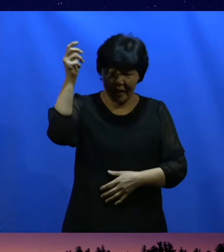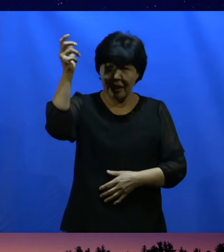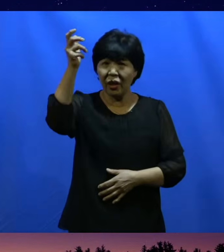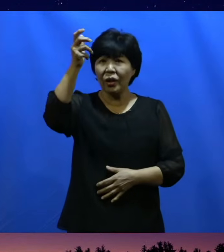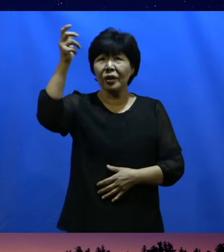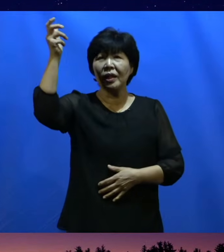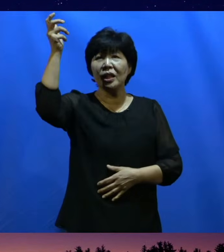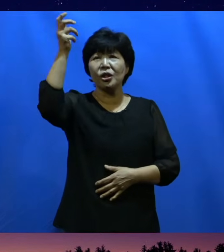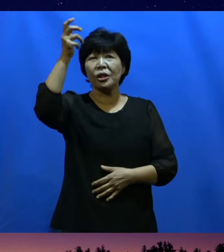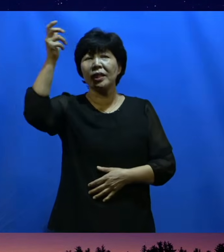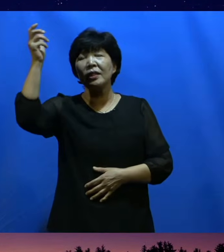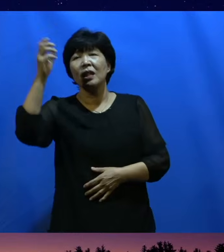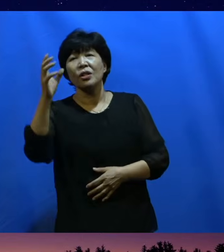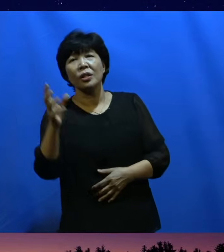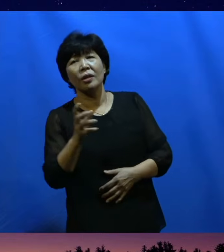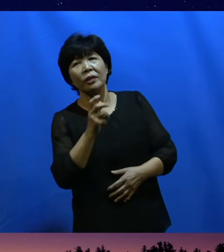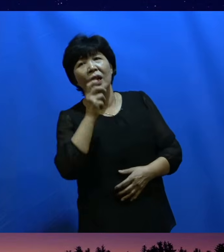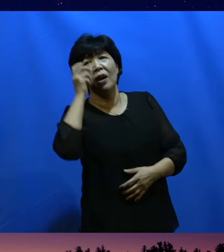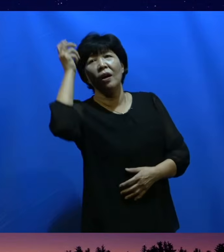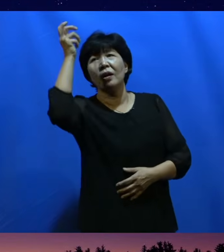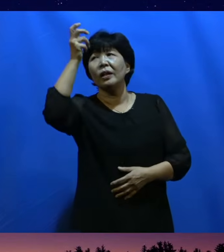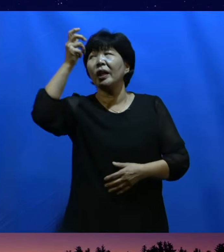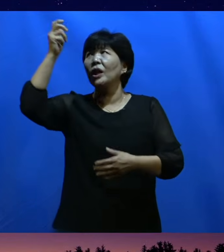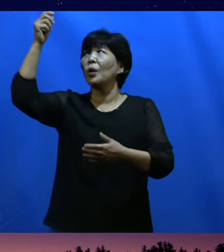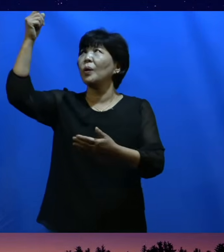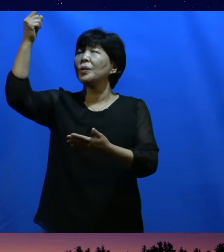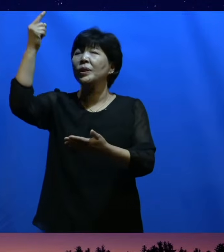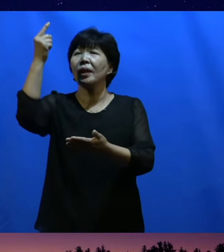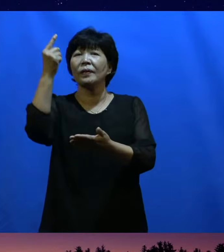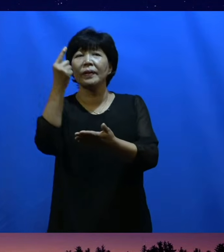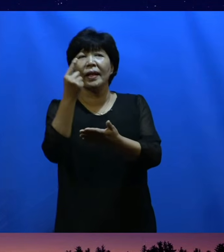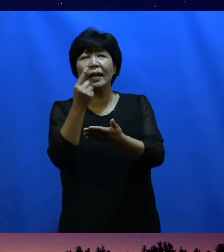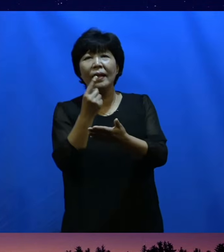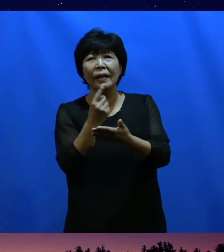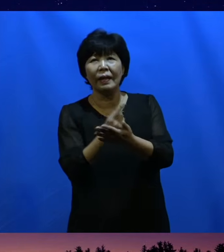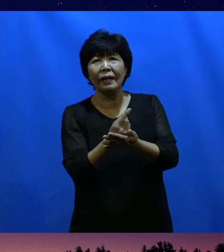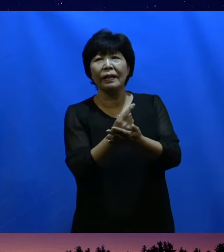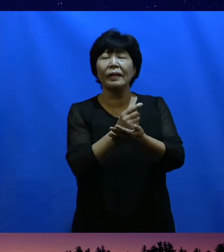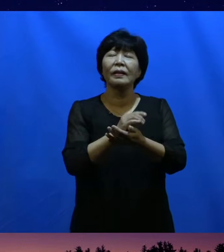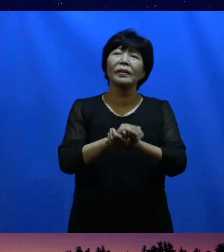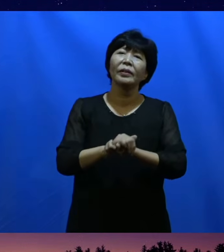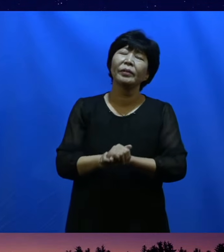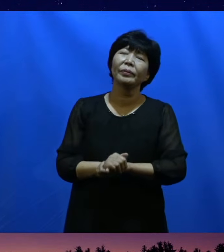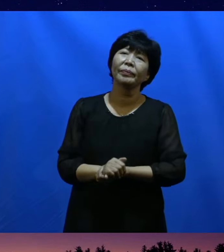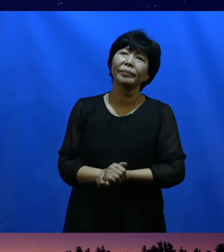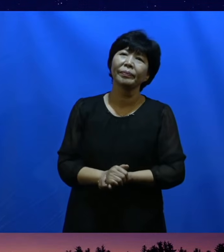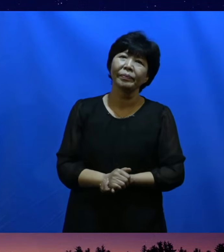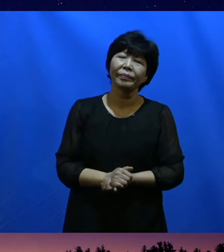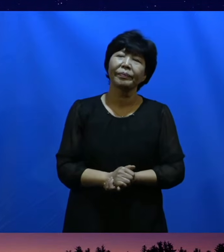진리의 영이신 성령이 오셨네.